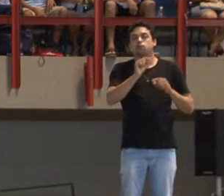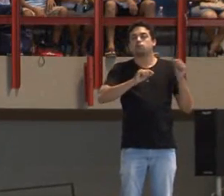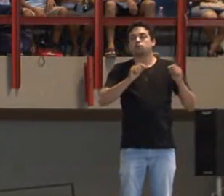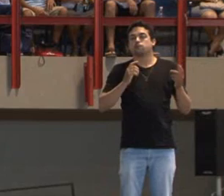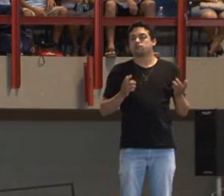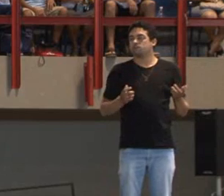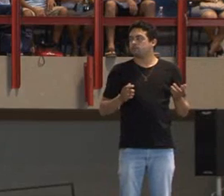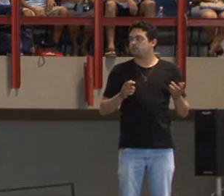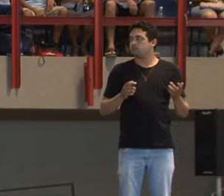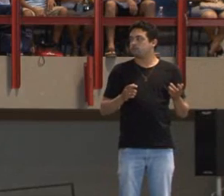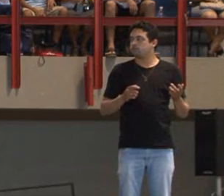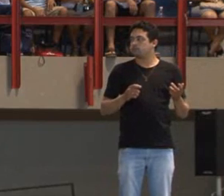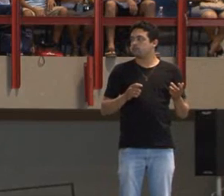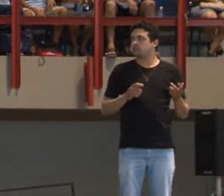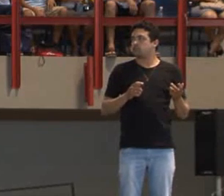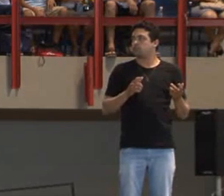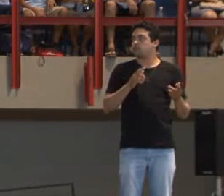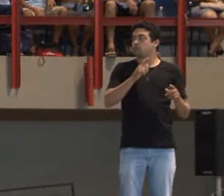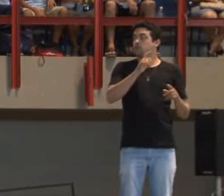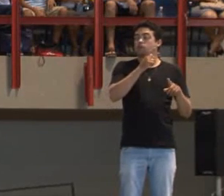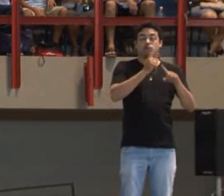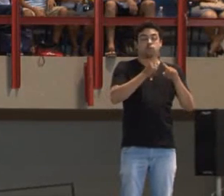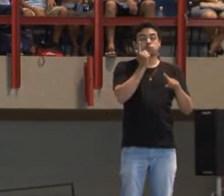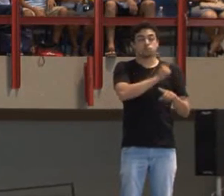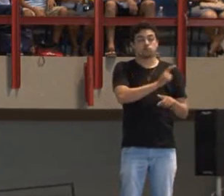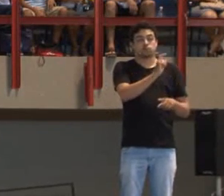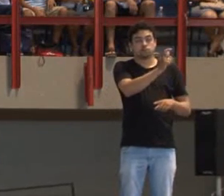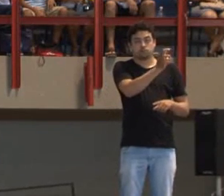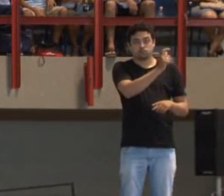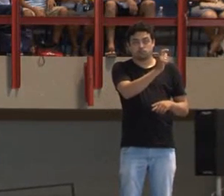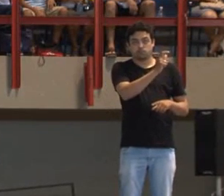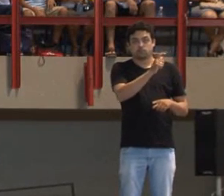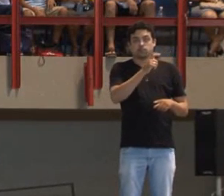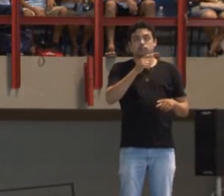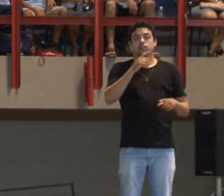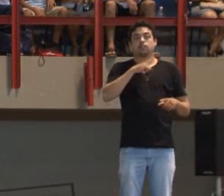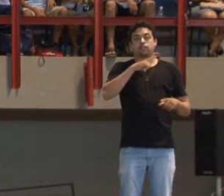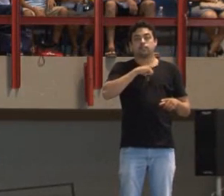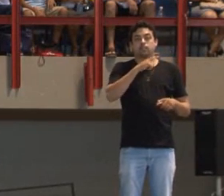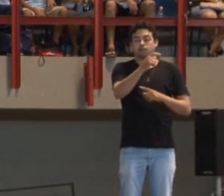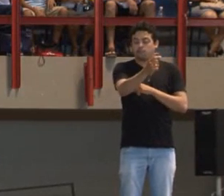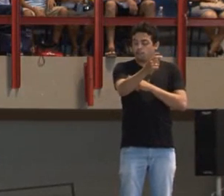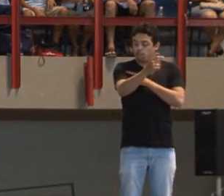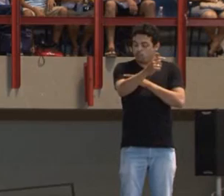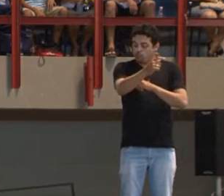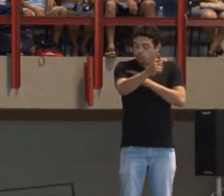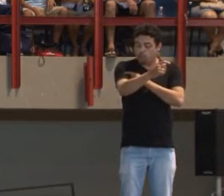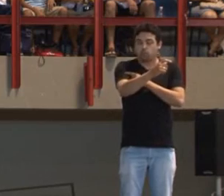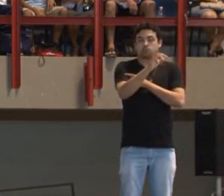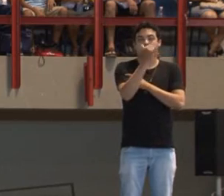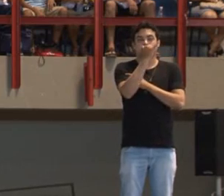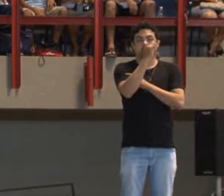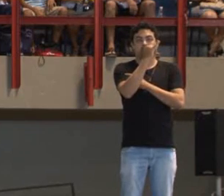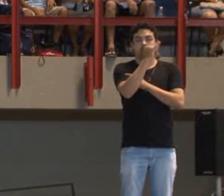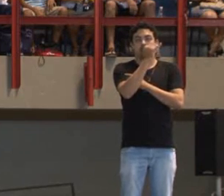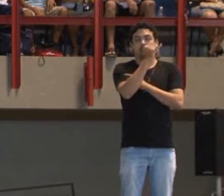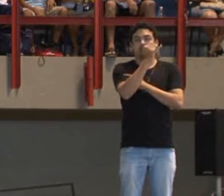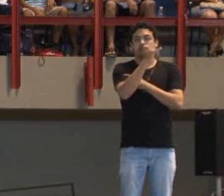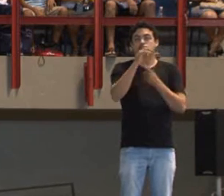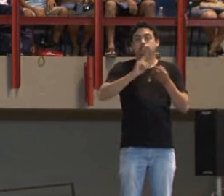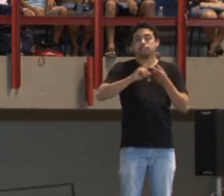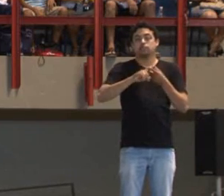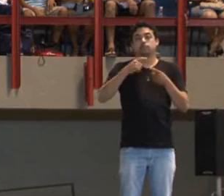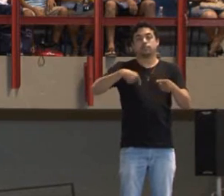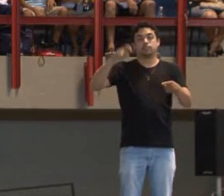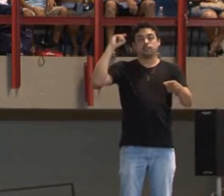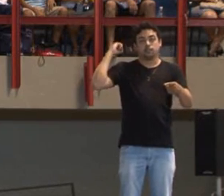lanterna? Para você conseguir mexer a lanterna, você tem que ter energia no músculo. Para ter energia no músculo, você tem